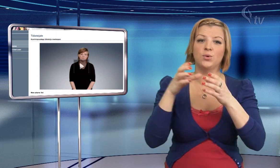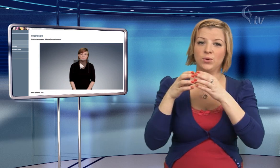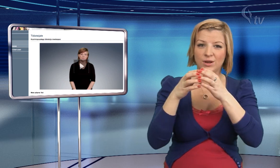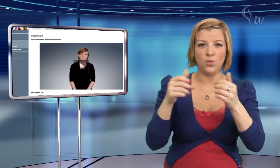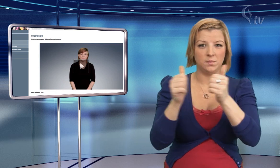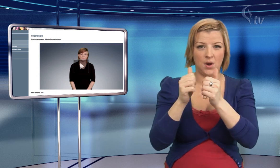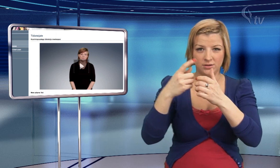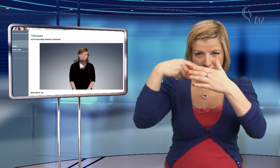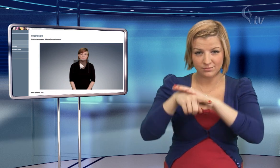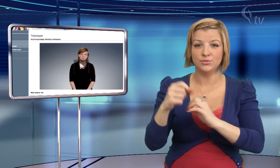www.ead.ee.